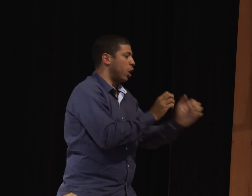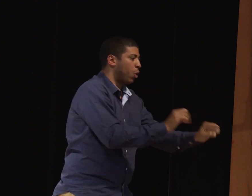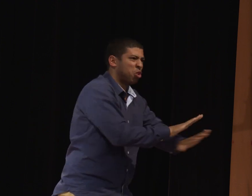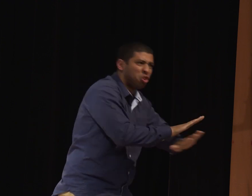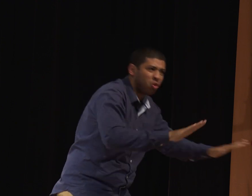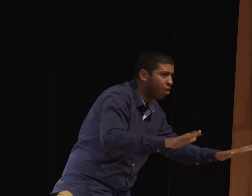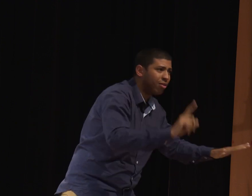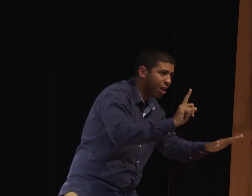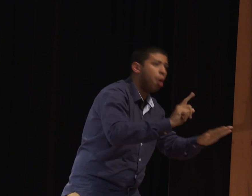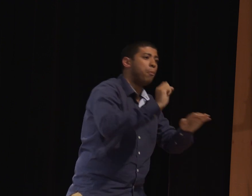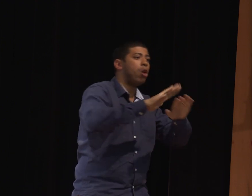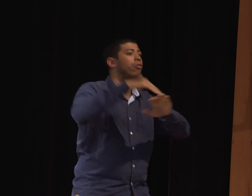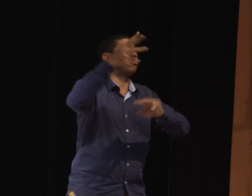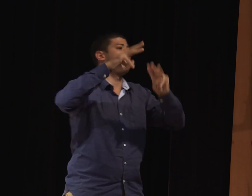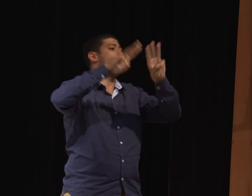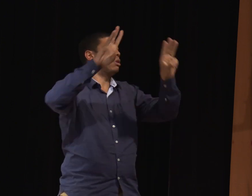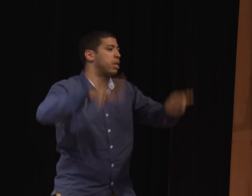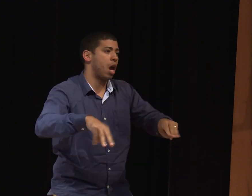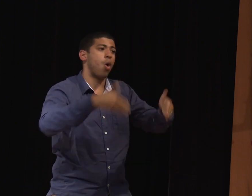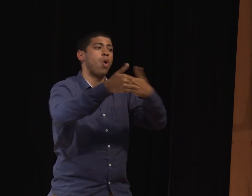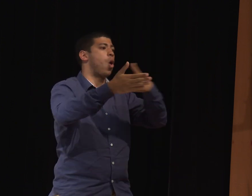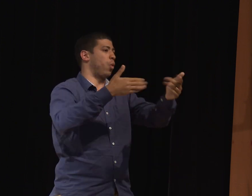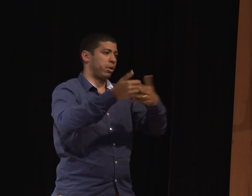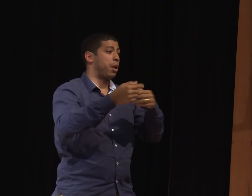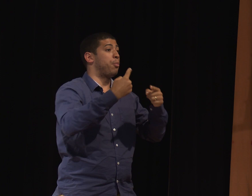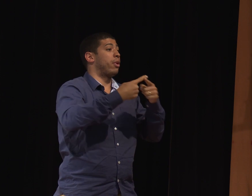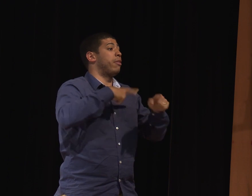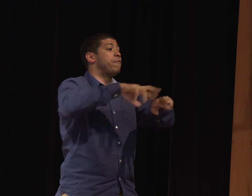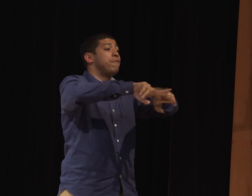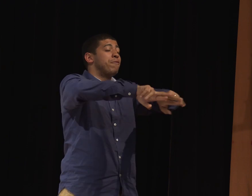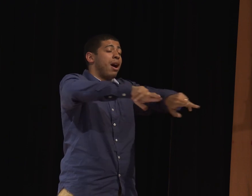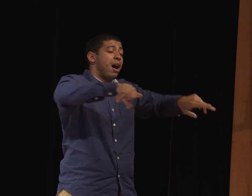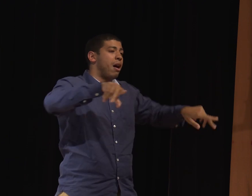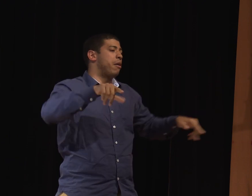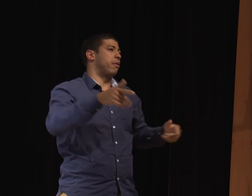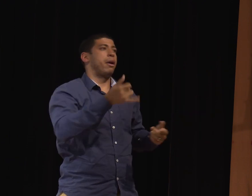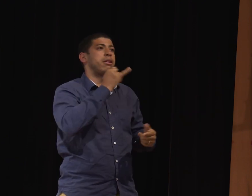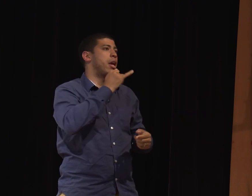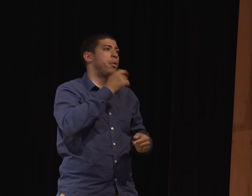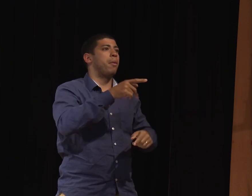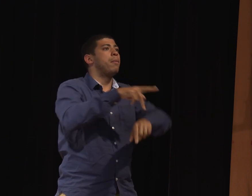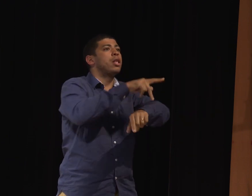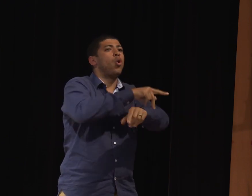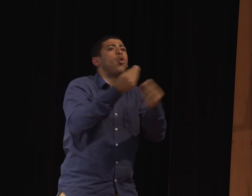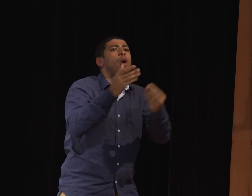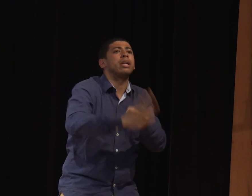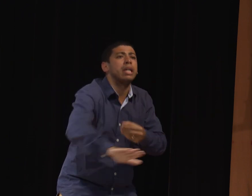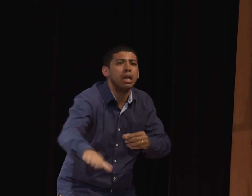um trabalho de aprendizagem para o pedagogo muito bom, é um espaço não escolar, né, e o pedagogo ele pode participar de vários